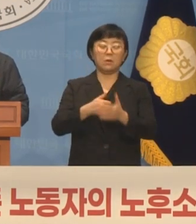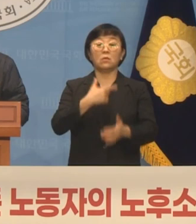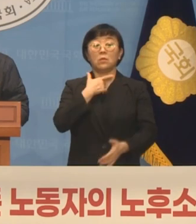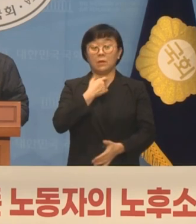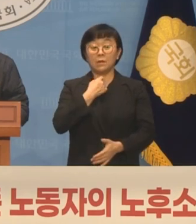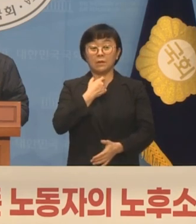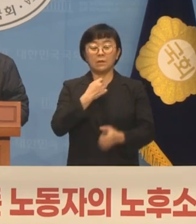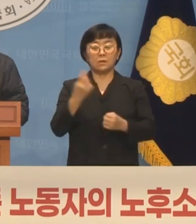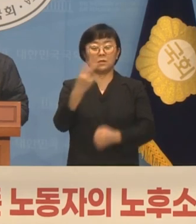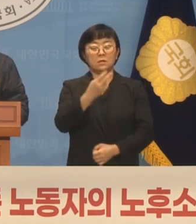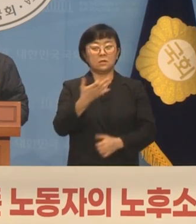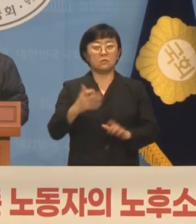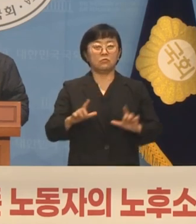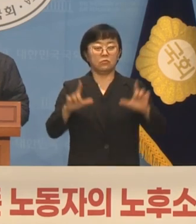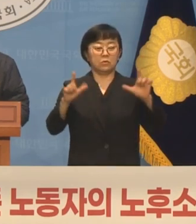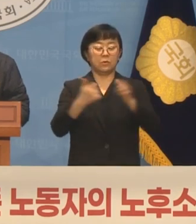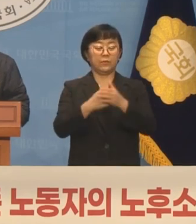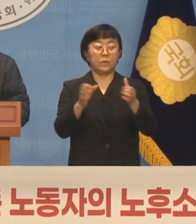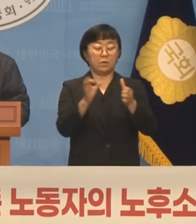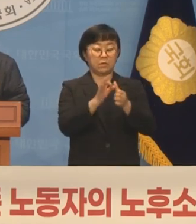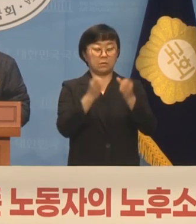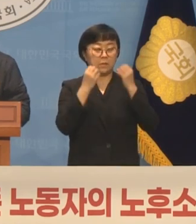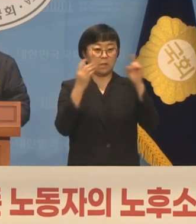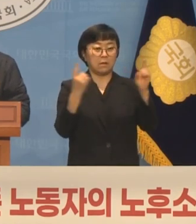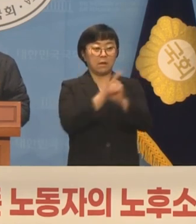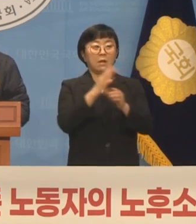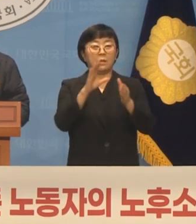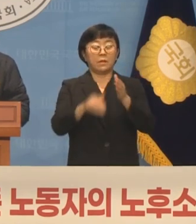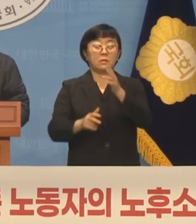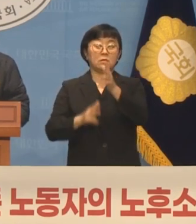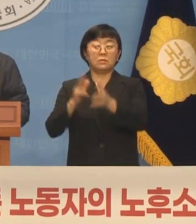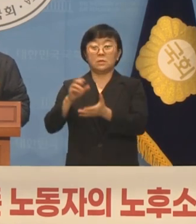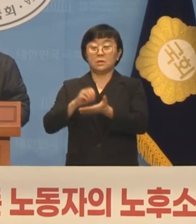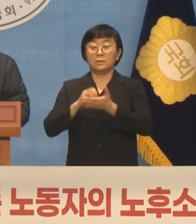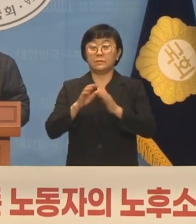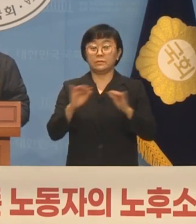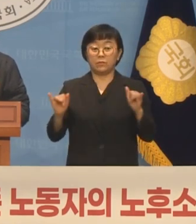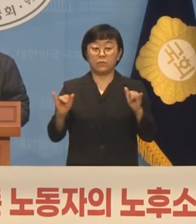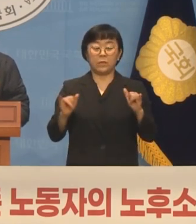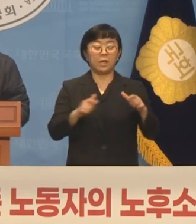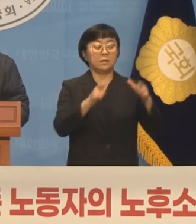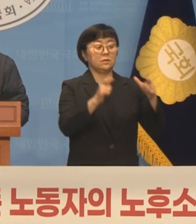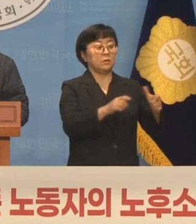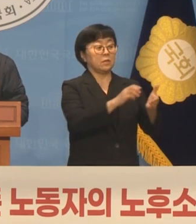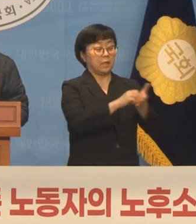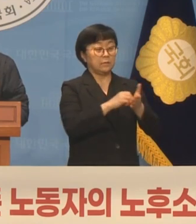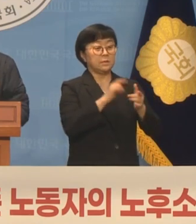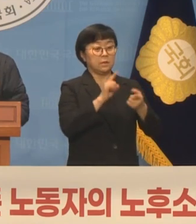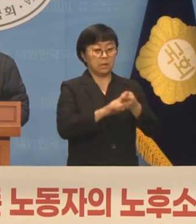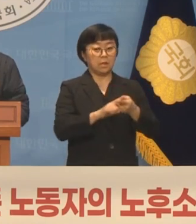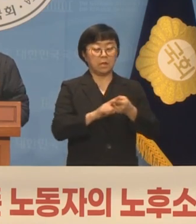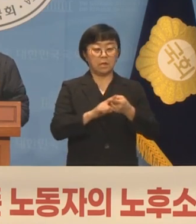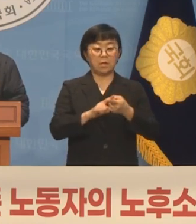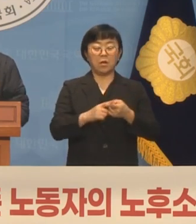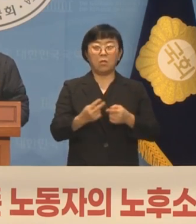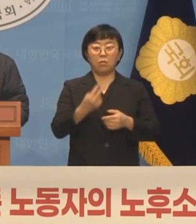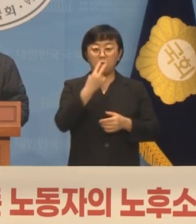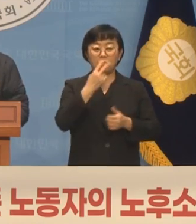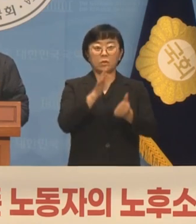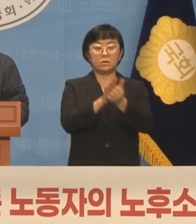이미 2019년 연금 개혁 과정에서도 사업장 가입자, 지역 가입자에 대한 보험료 지원